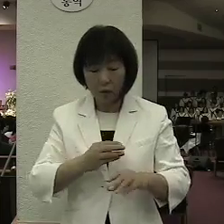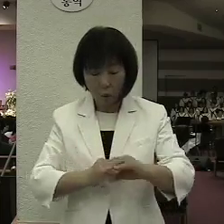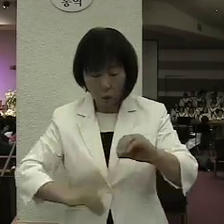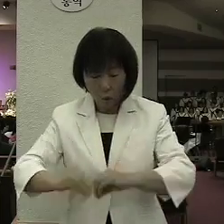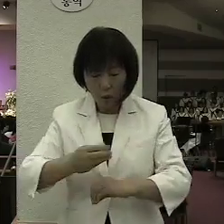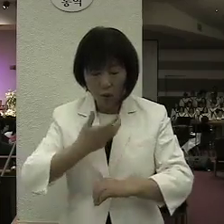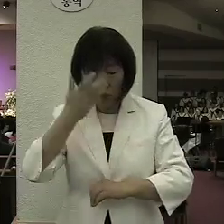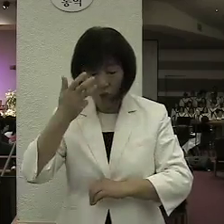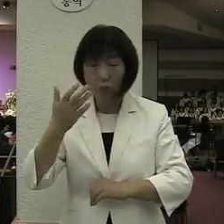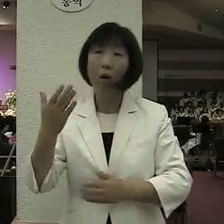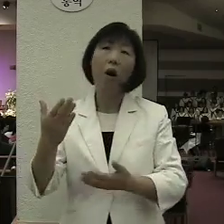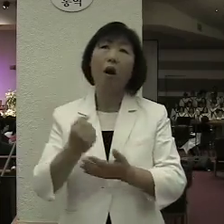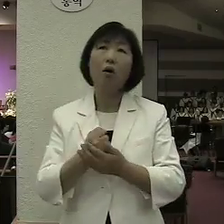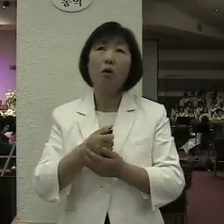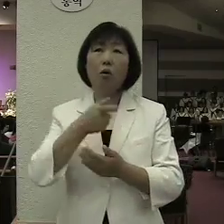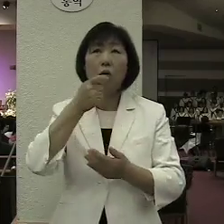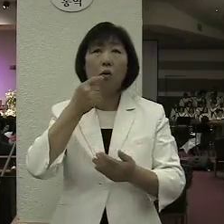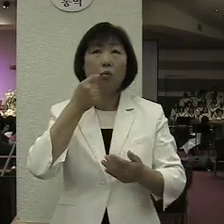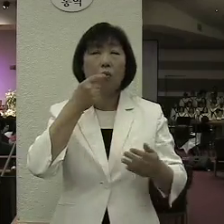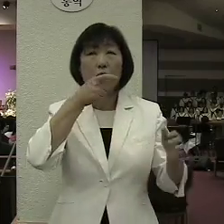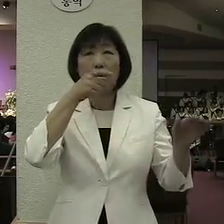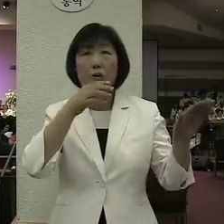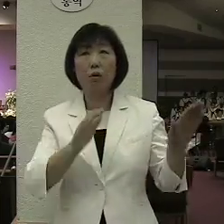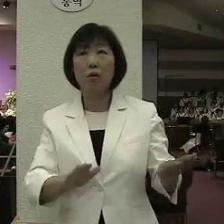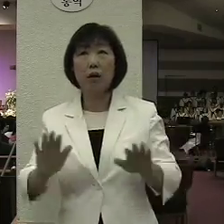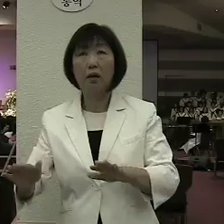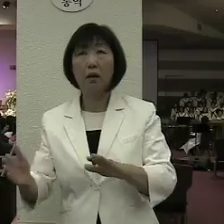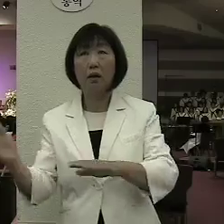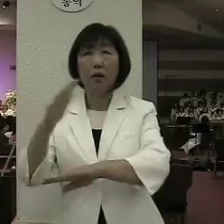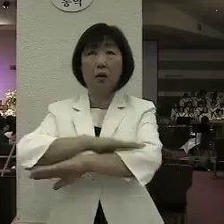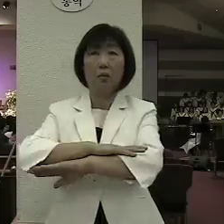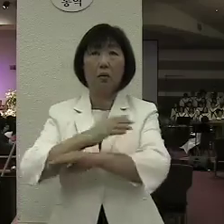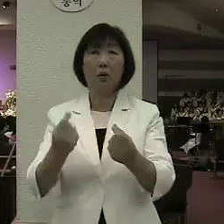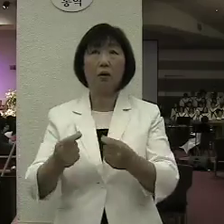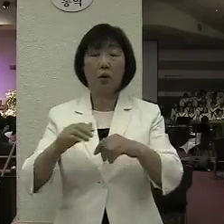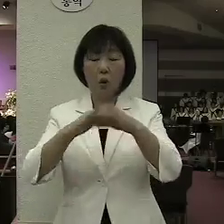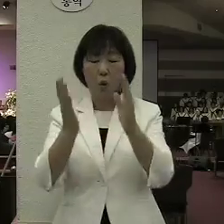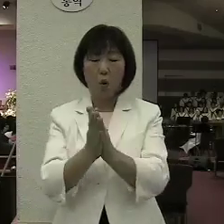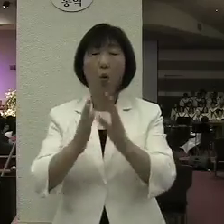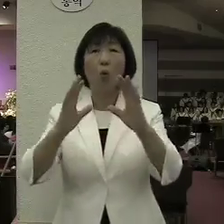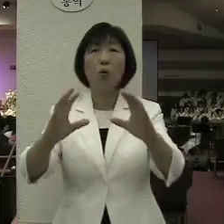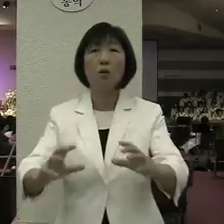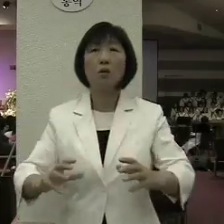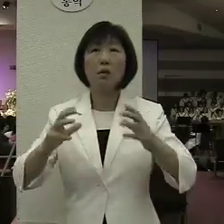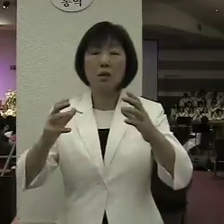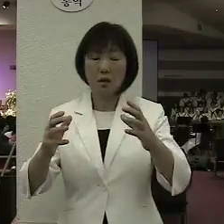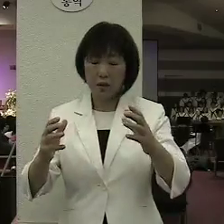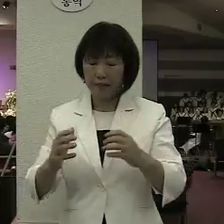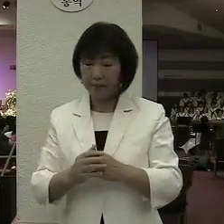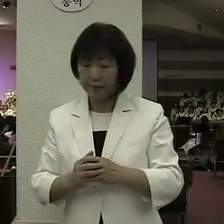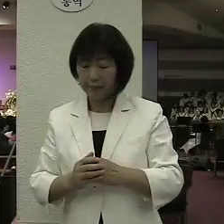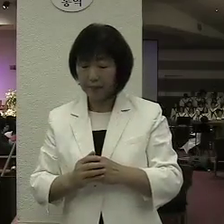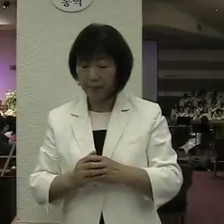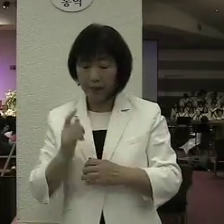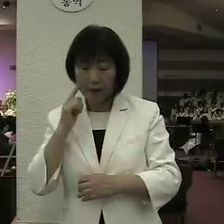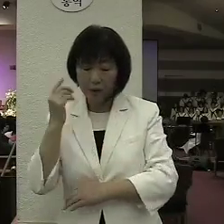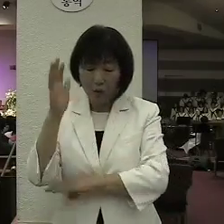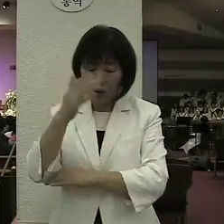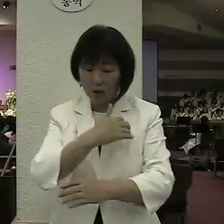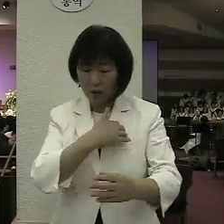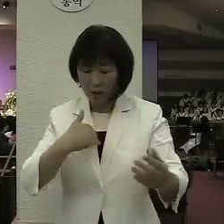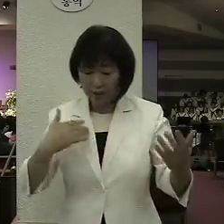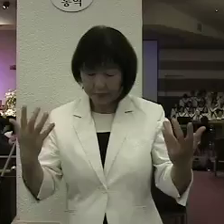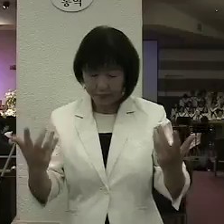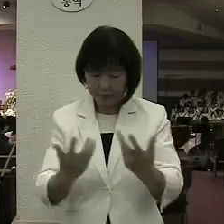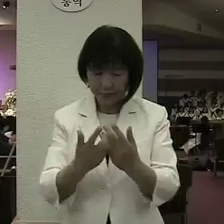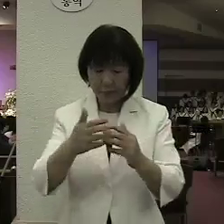줄로 믿습니다. 그리고 예수님을 믿는 모든 주님의 백성들, 오늘은 울 때가 아닙니다. 오늘은